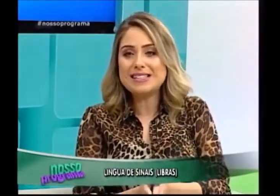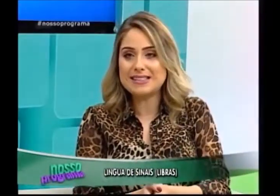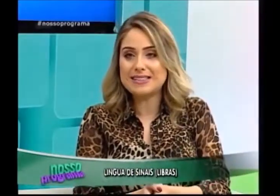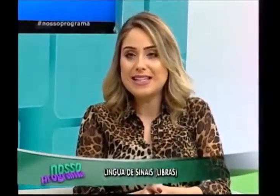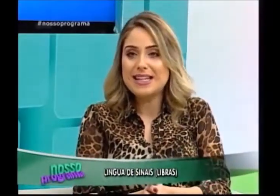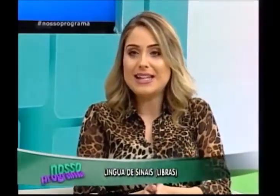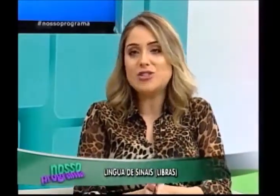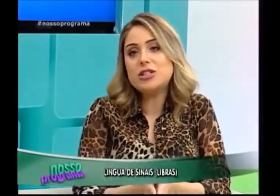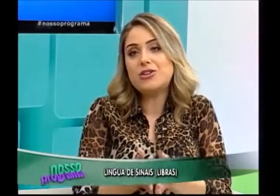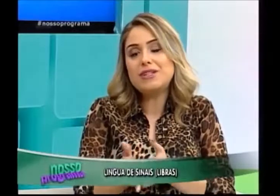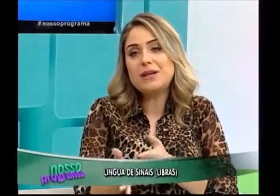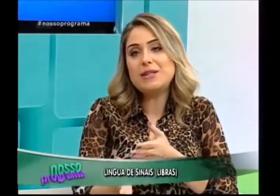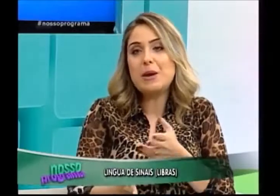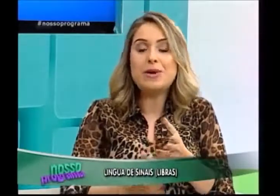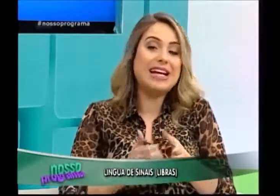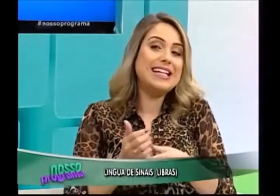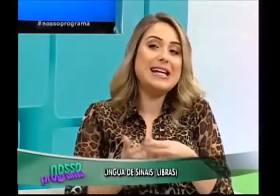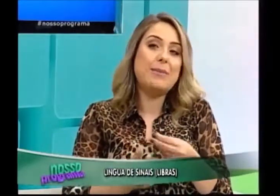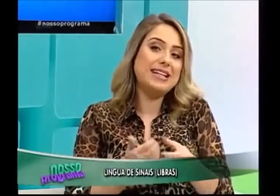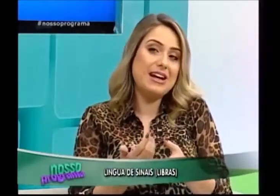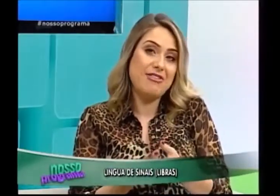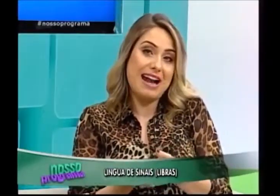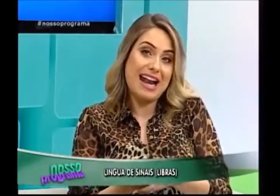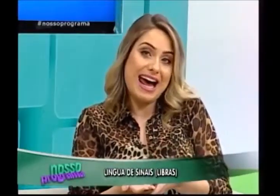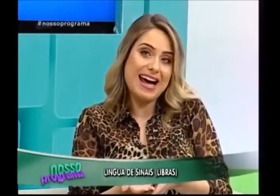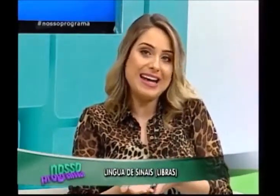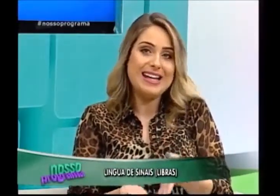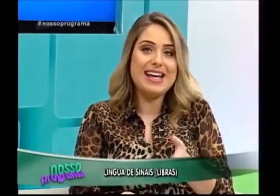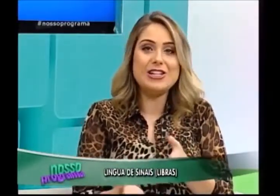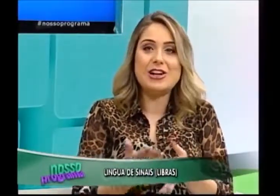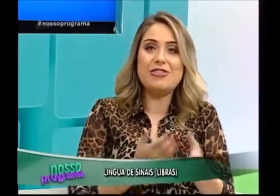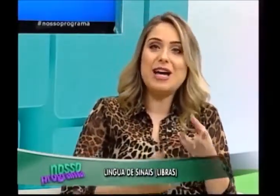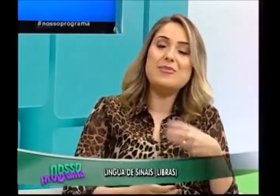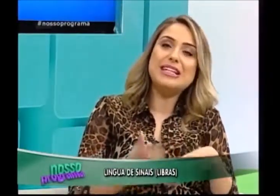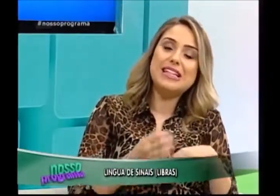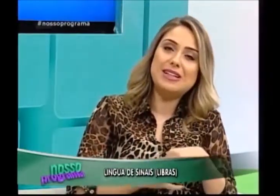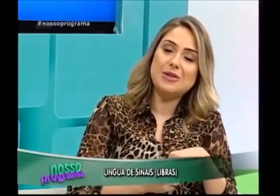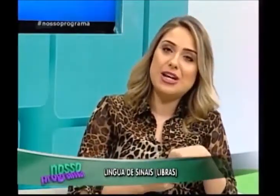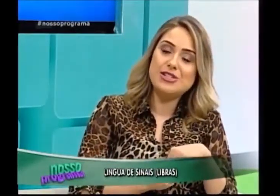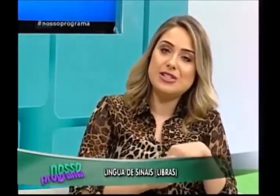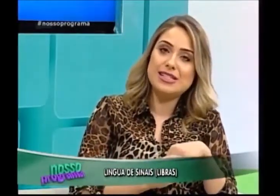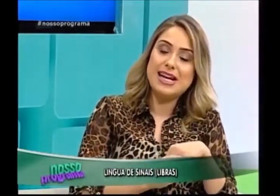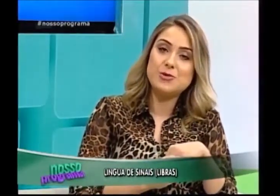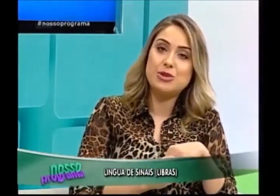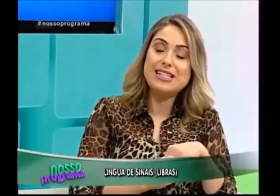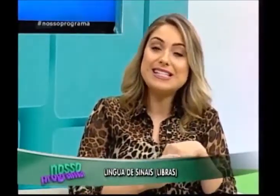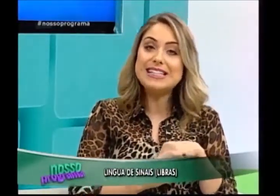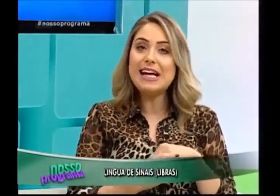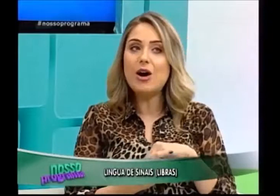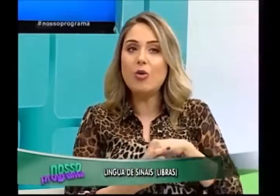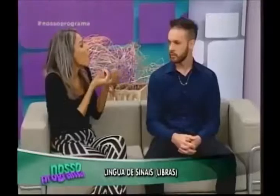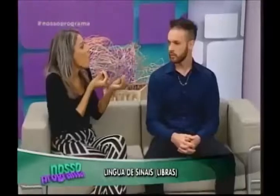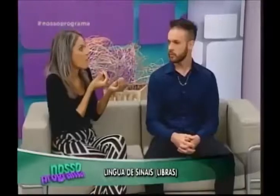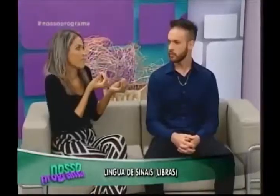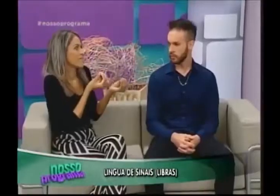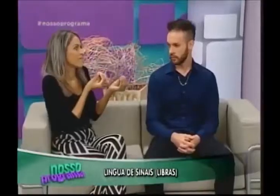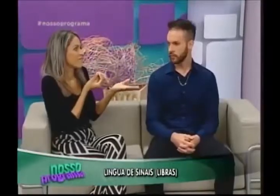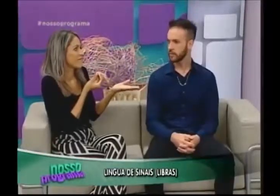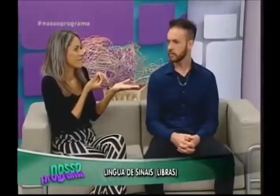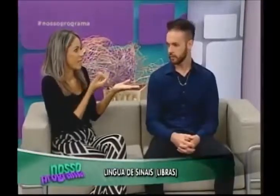criança. Acho que talvez na mesma época que ela iria aprender a falar, ela já vai aprendendo a linguagem de sinais, porque senão eu estou imaginando aqui